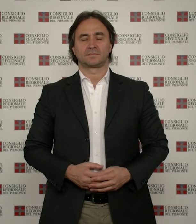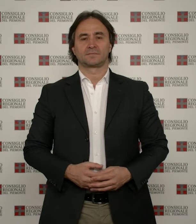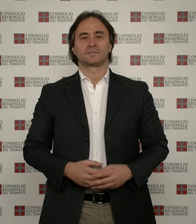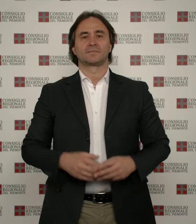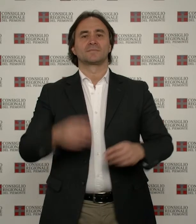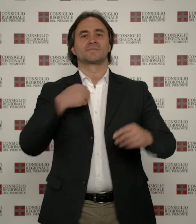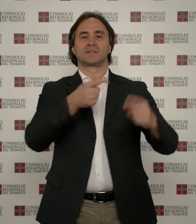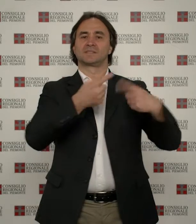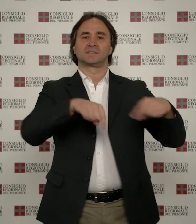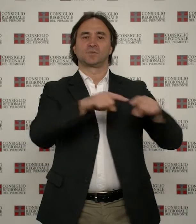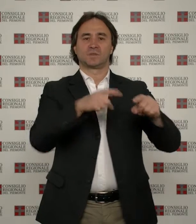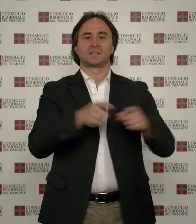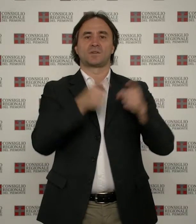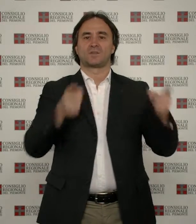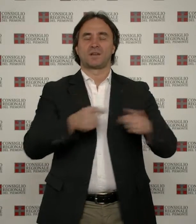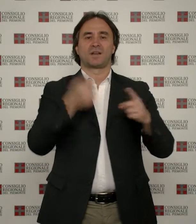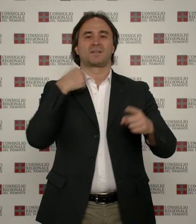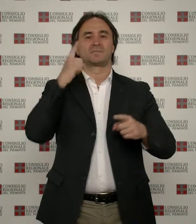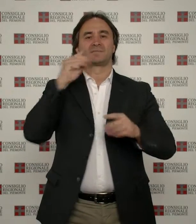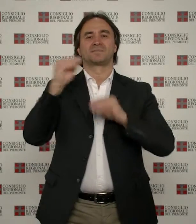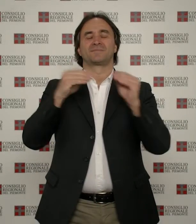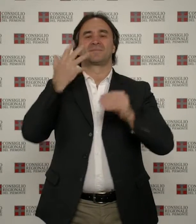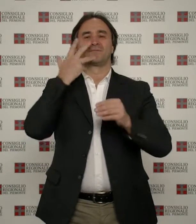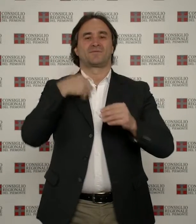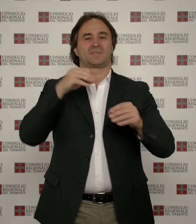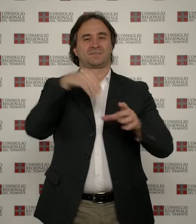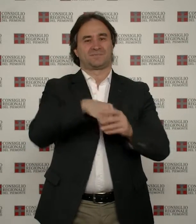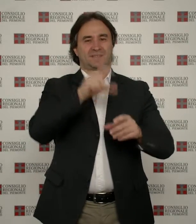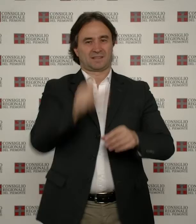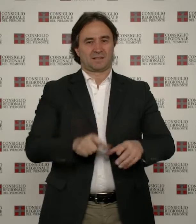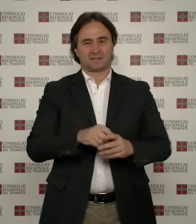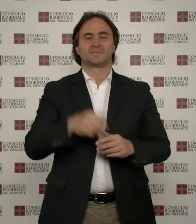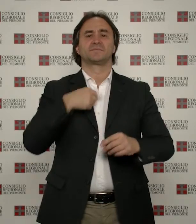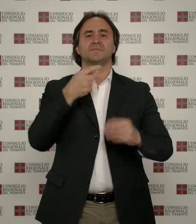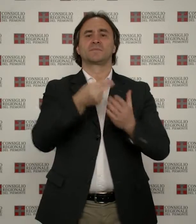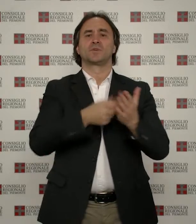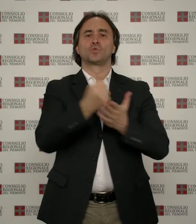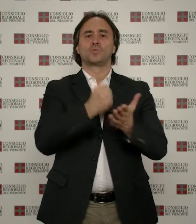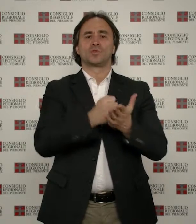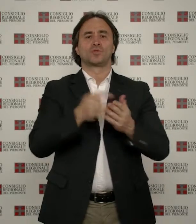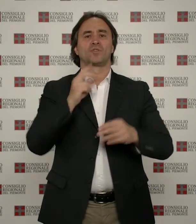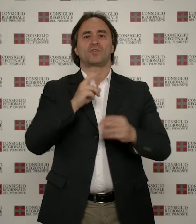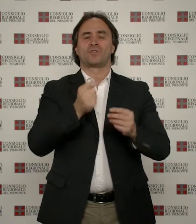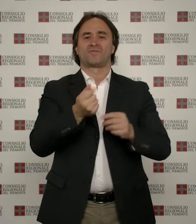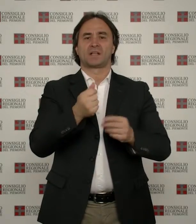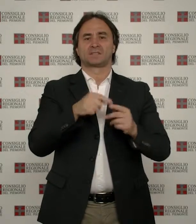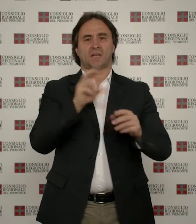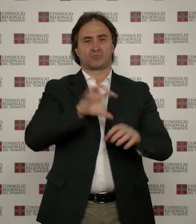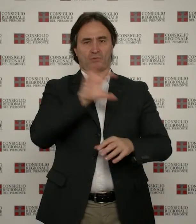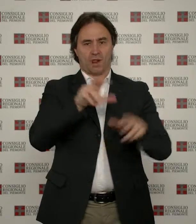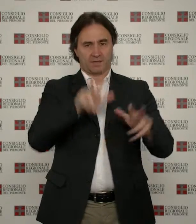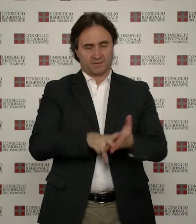Seduta straordinaria sui richiedenti asilo. Approvato il documento di finanza regionale. Una legge per le guide